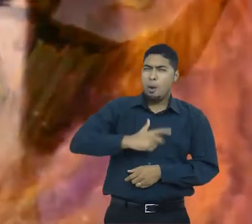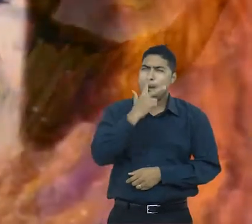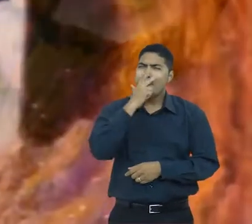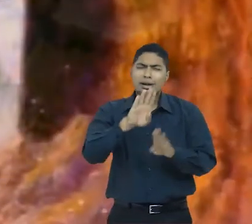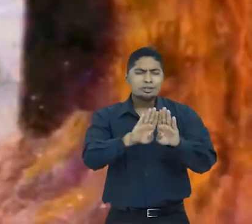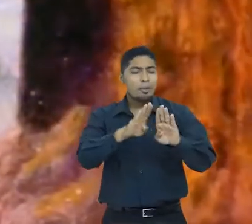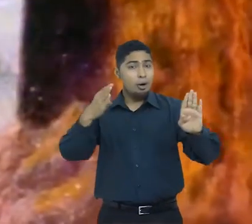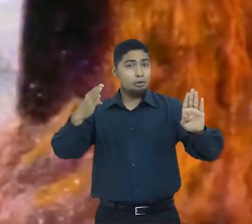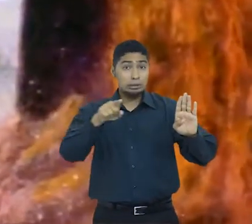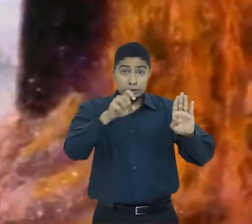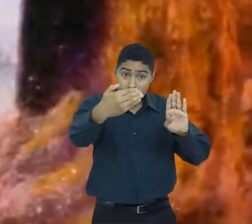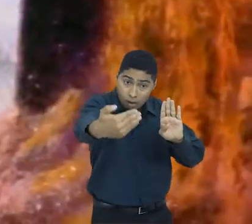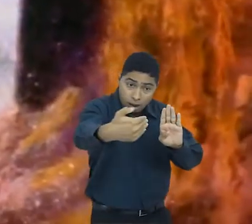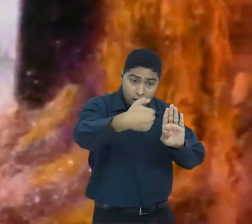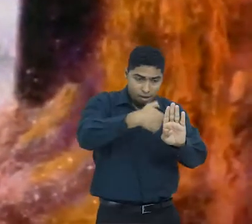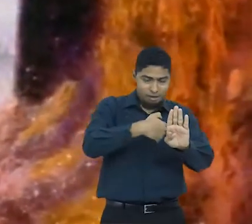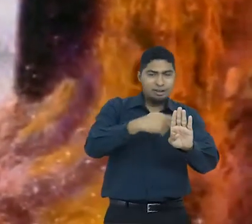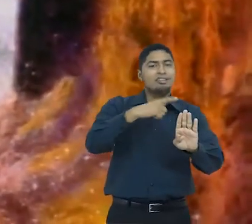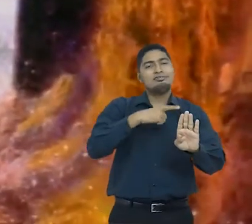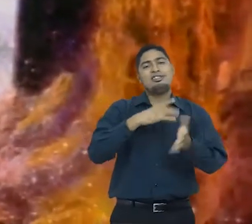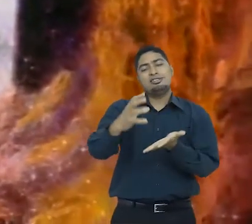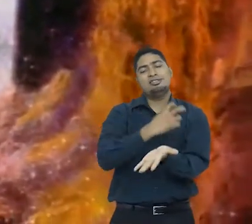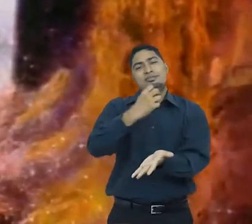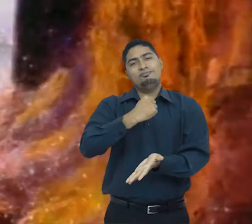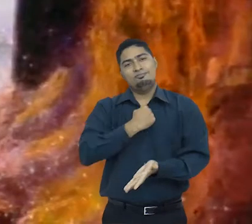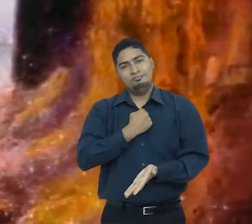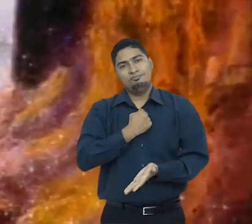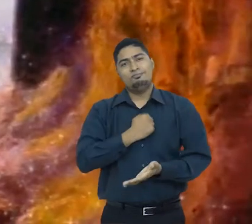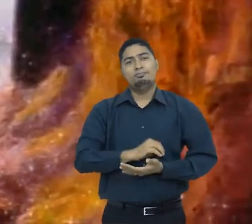Eu sou a porta. Quem entra por mim será salvo.